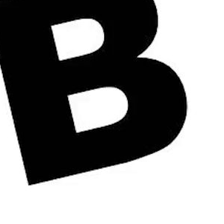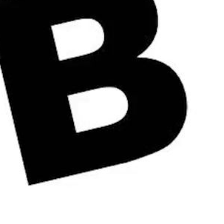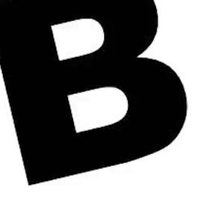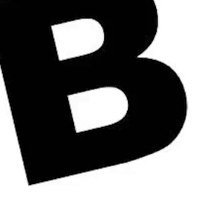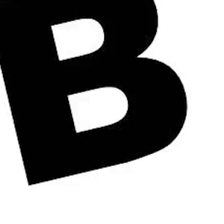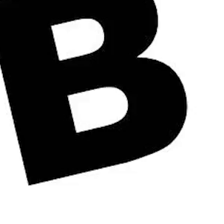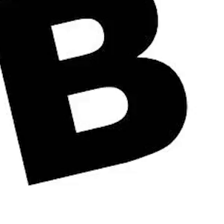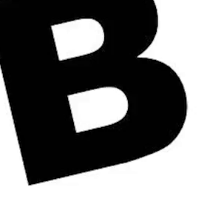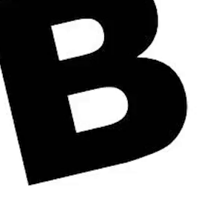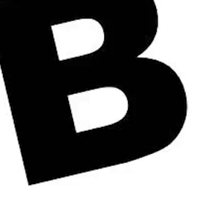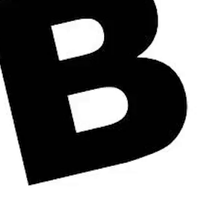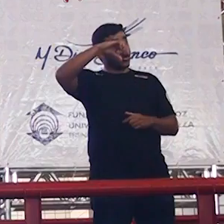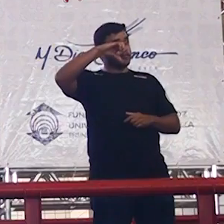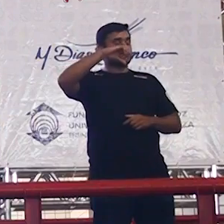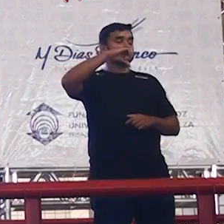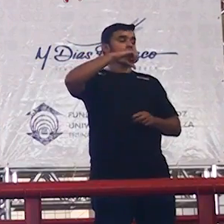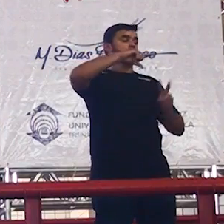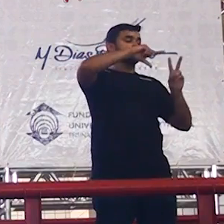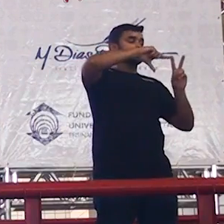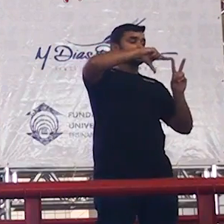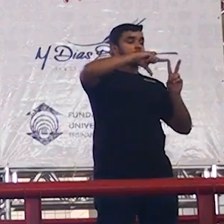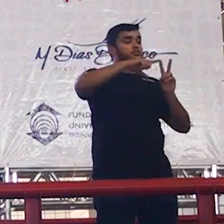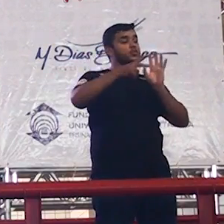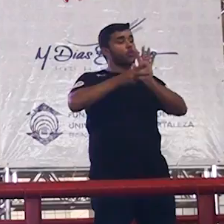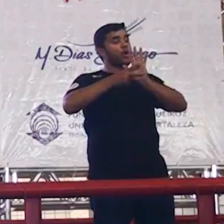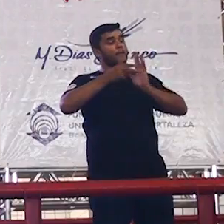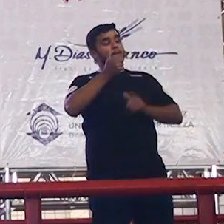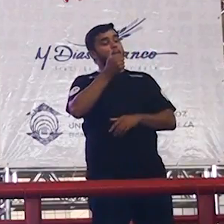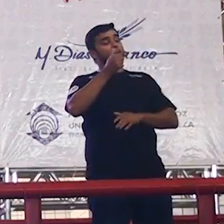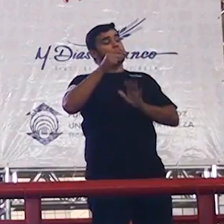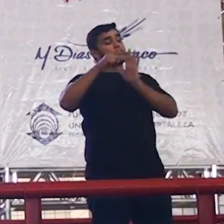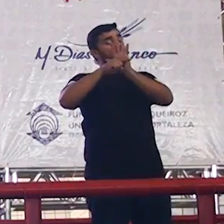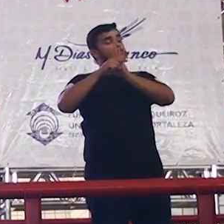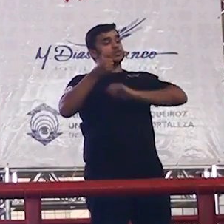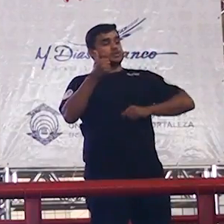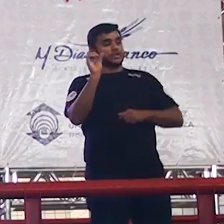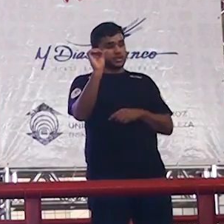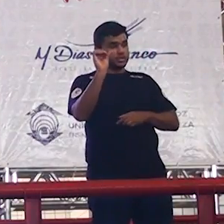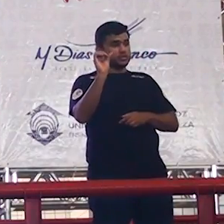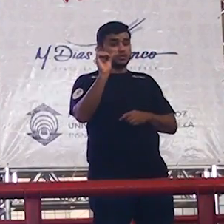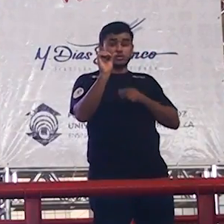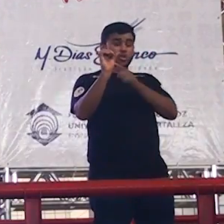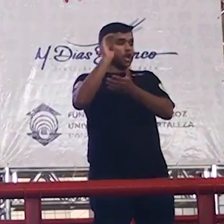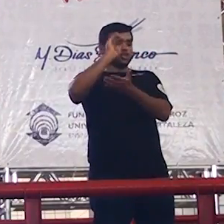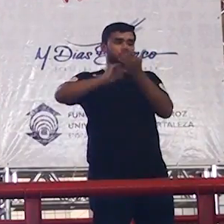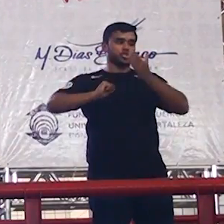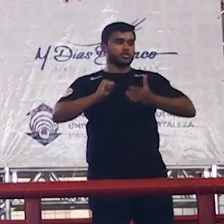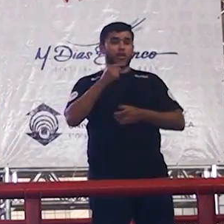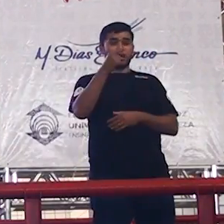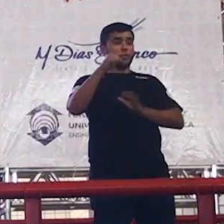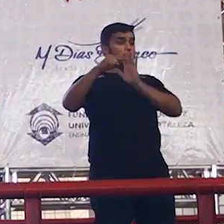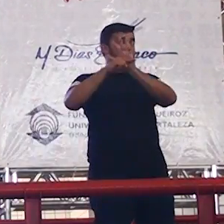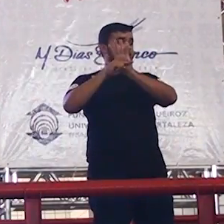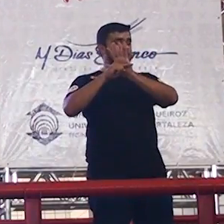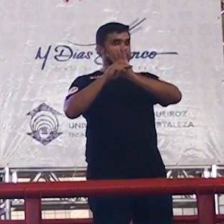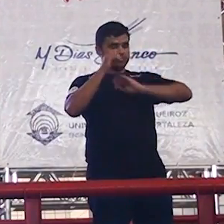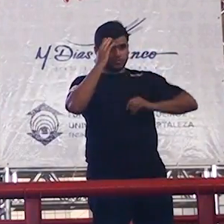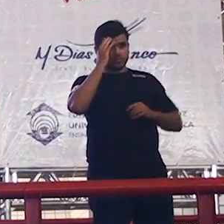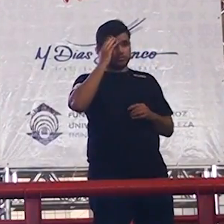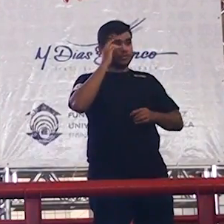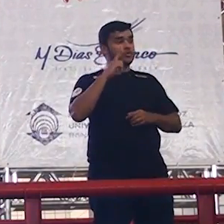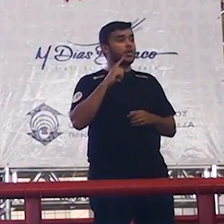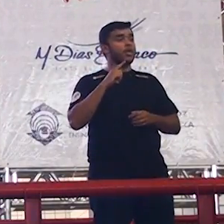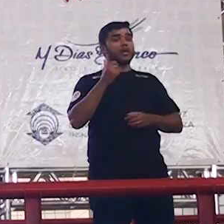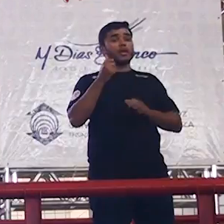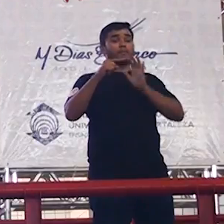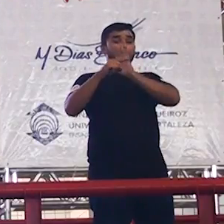menos 16. Essa raiz que é menos 16 não serve para a gente. Por quê? Porque